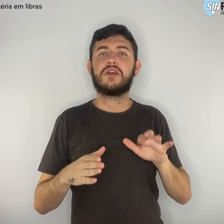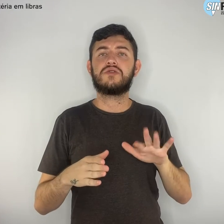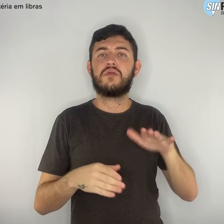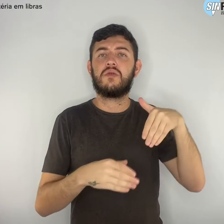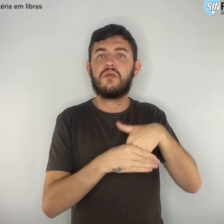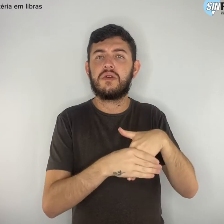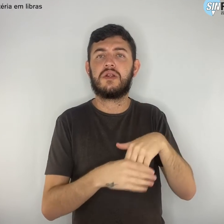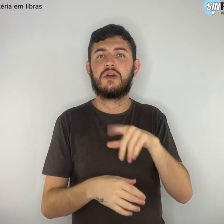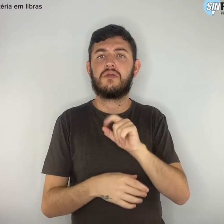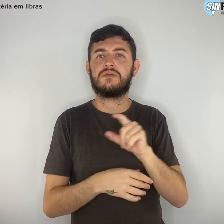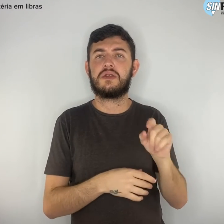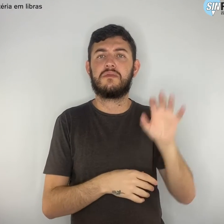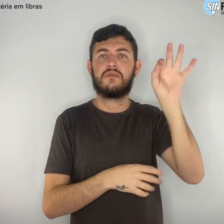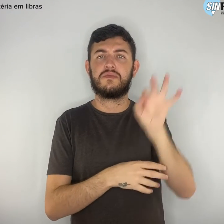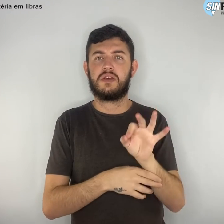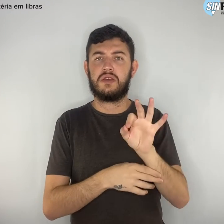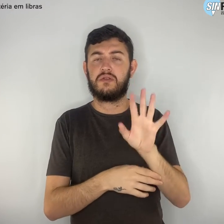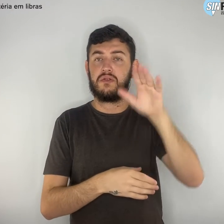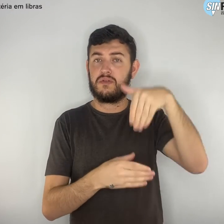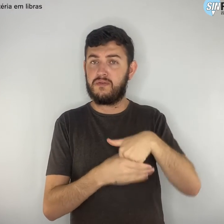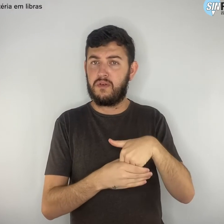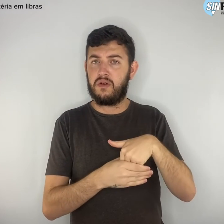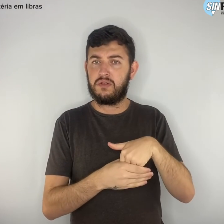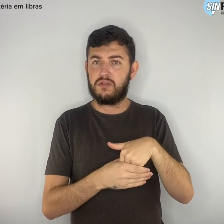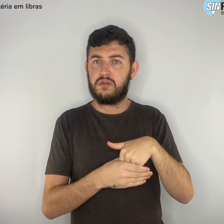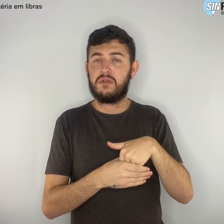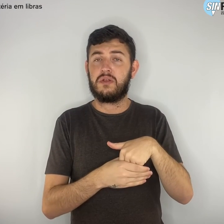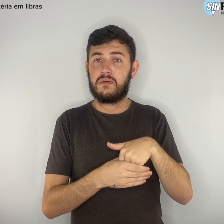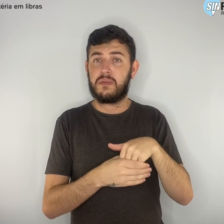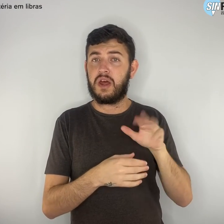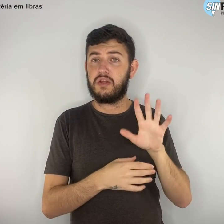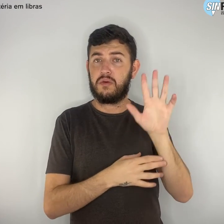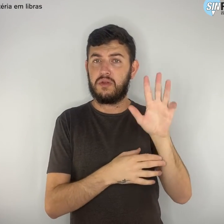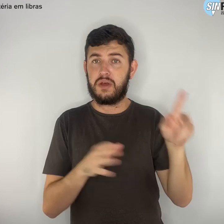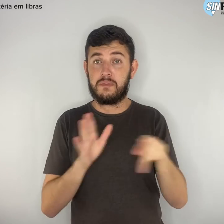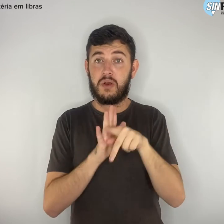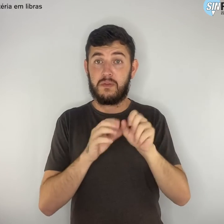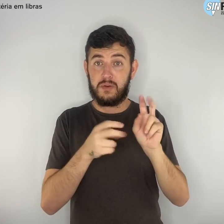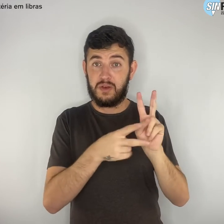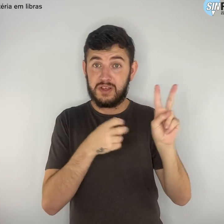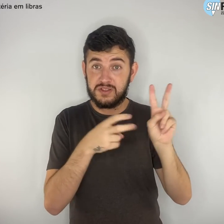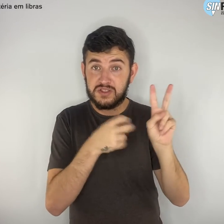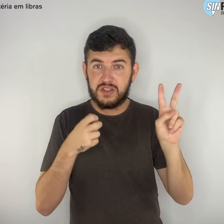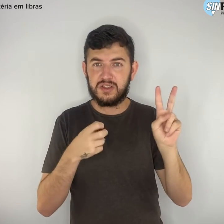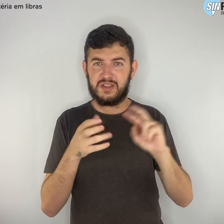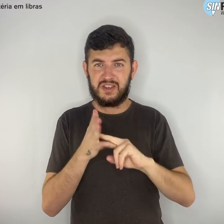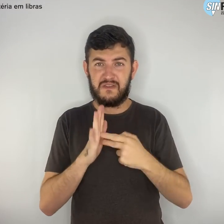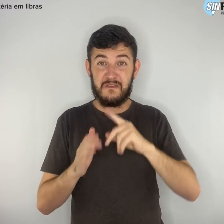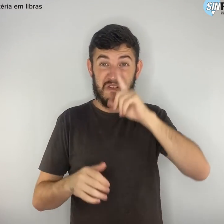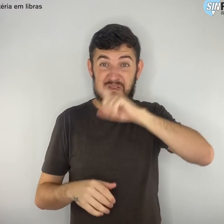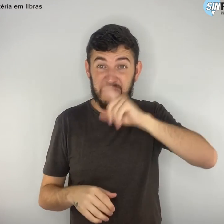para Lula eram de aldeias indígenas? Não era fraude, era um pedido de socorro.